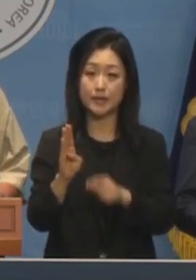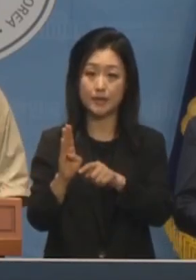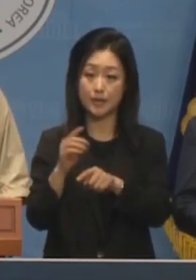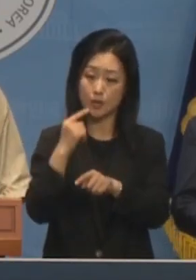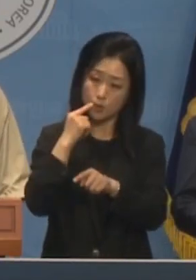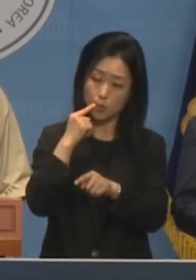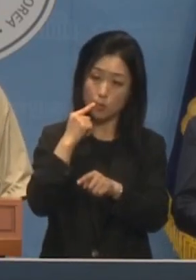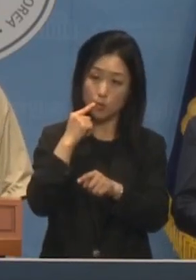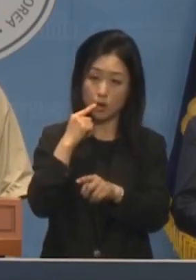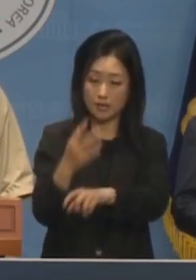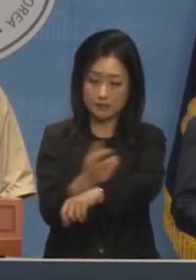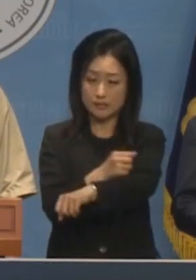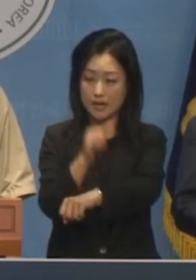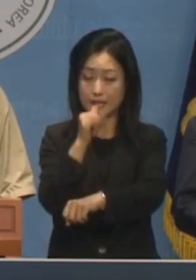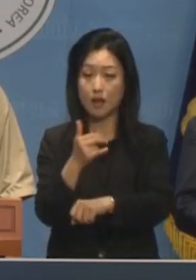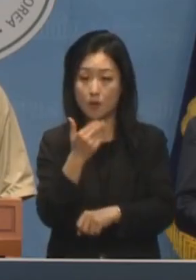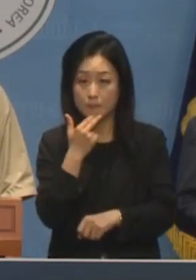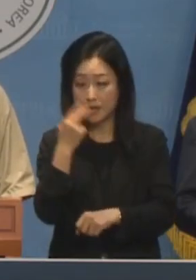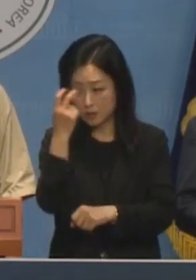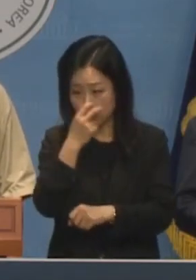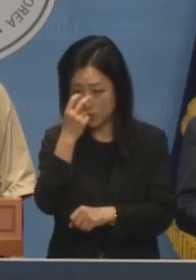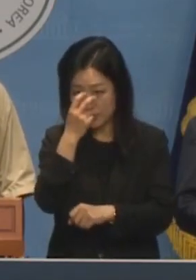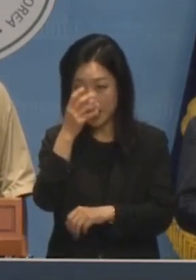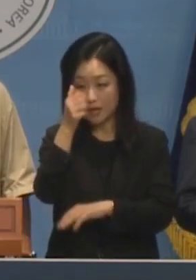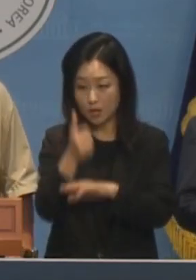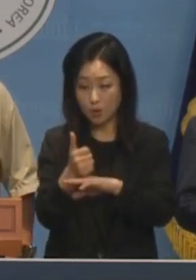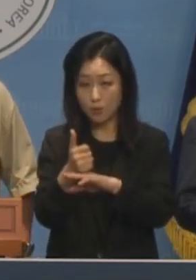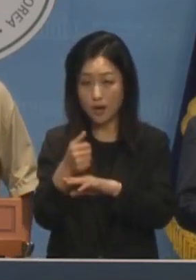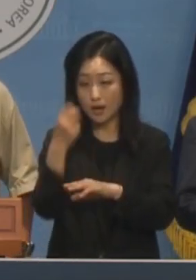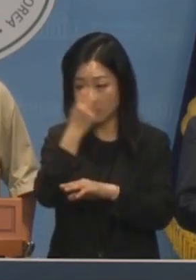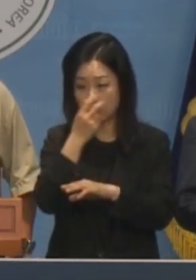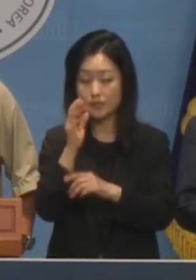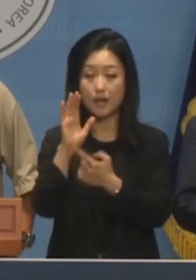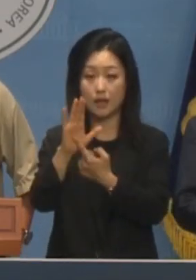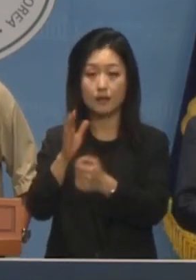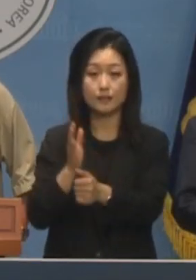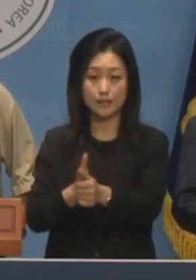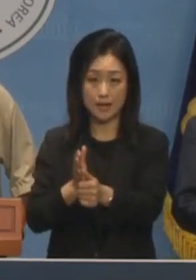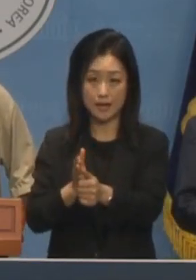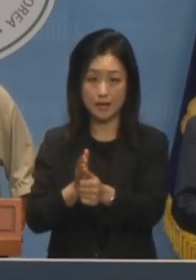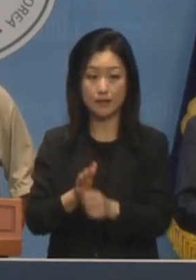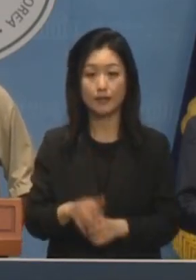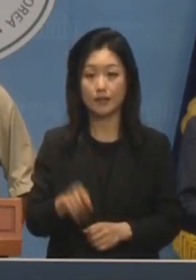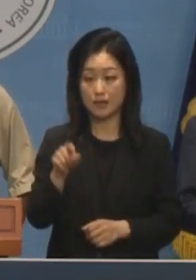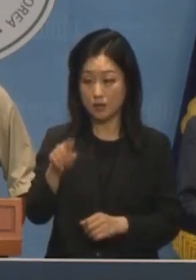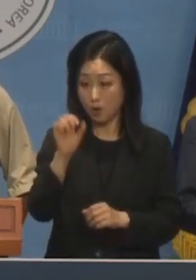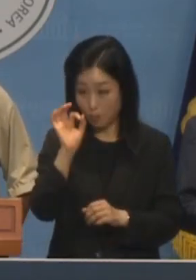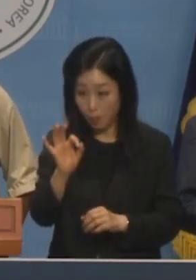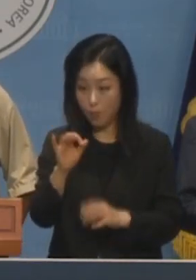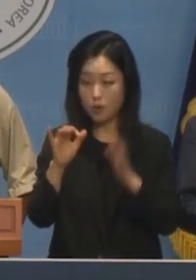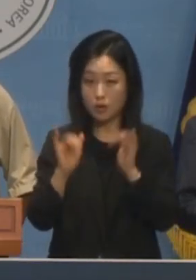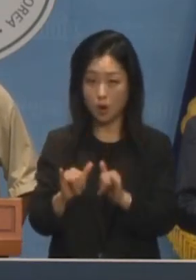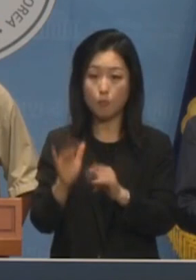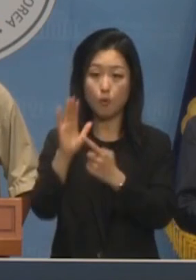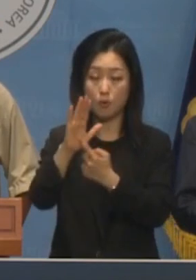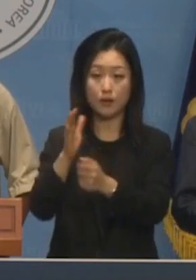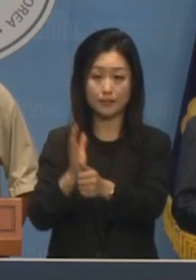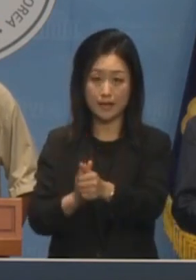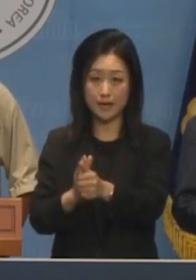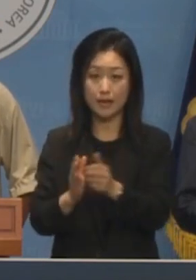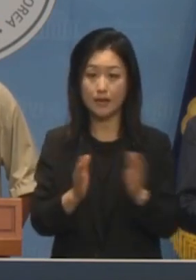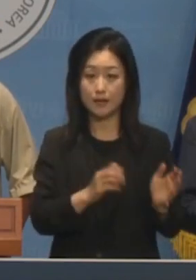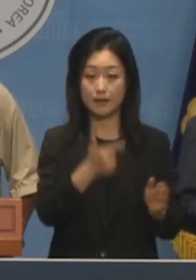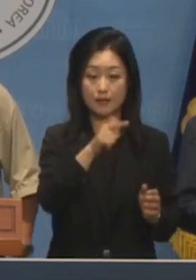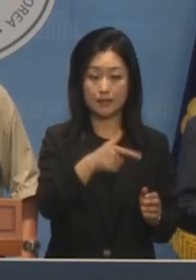독성 농도가 수치가 적용된 조사와 경보제로 보완할 필요가 있다라는 것을 요구합니다. 또한